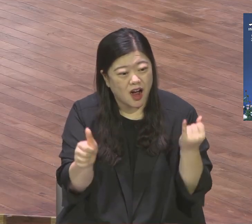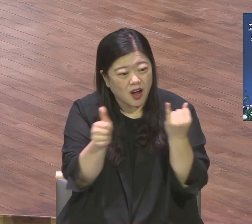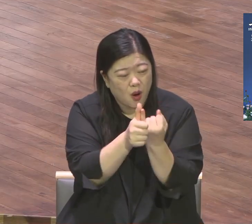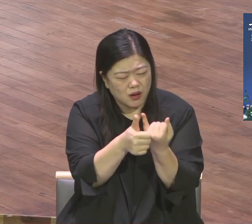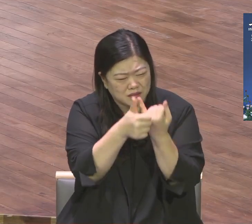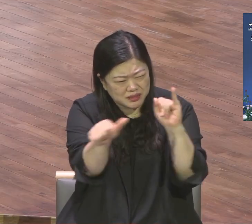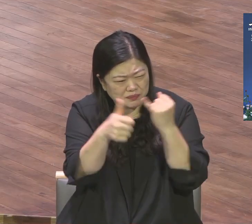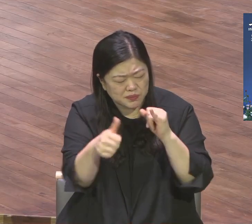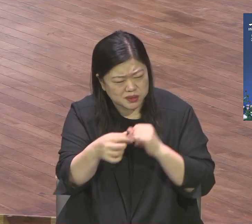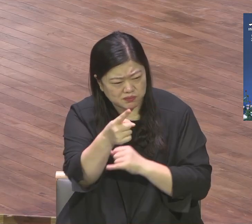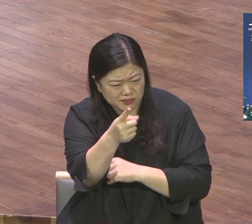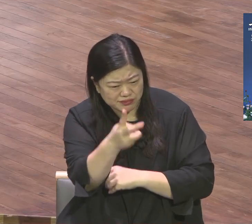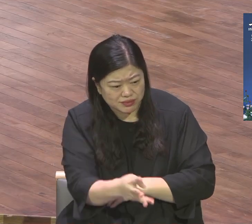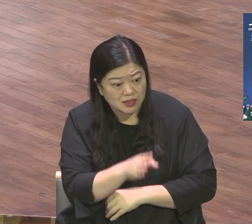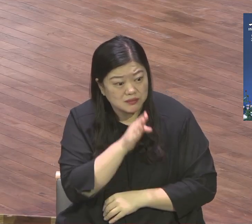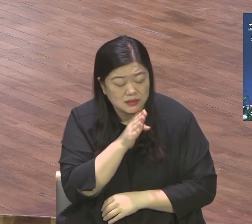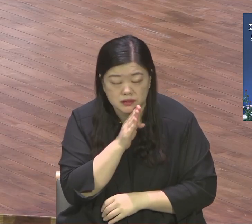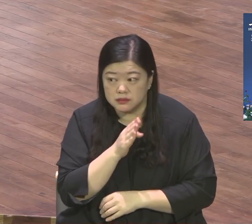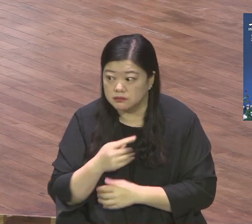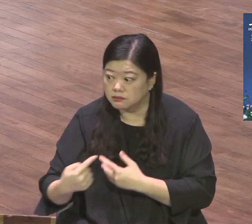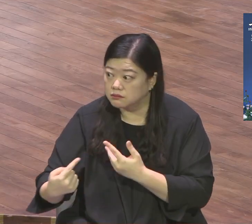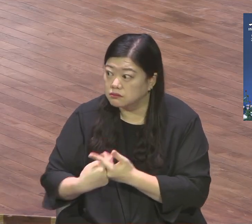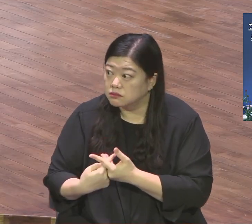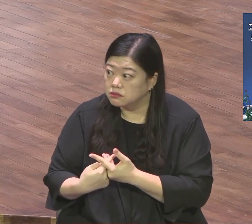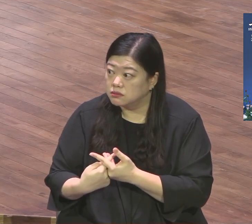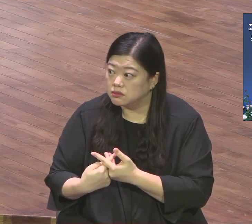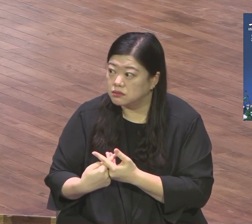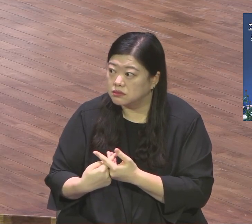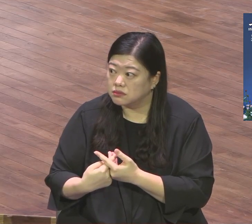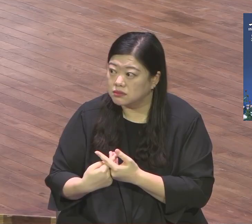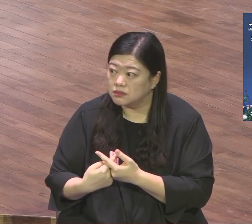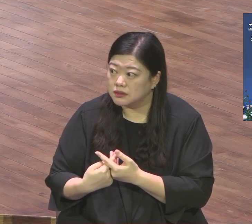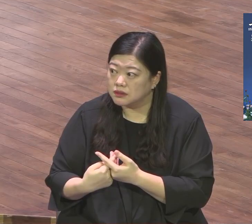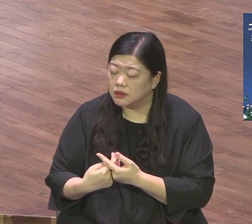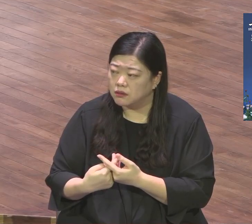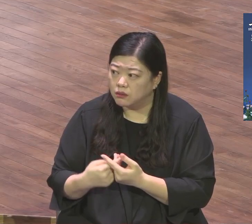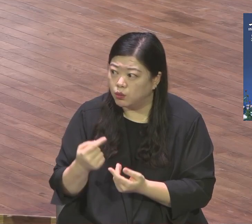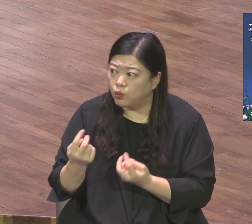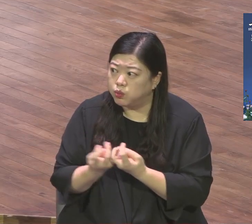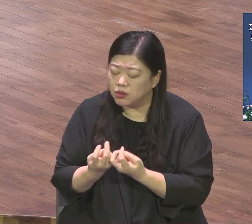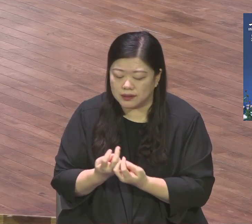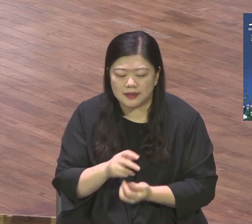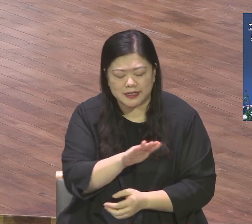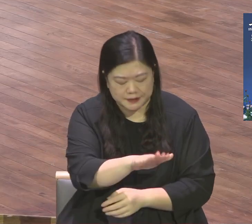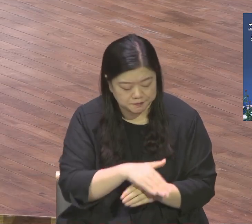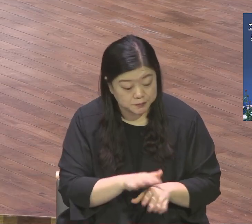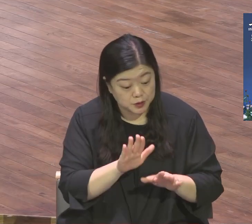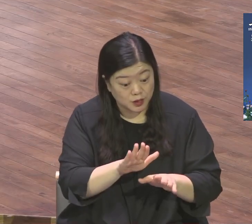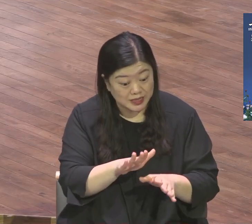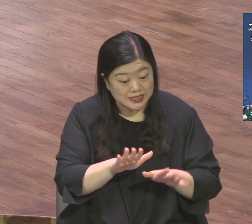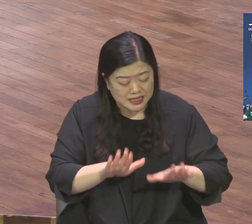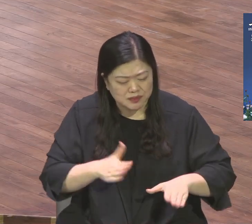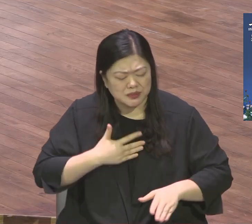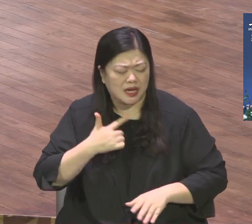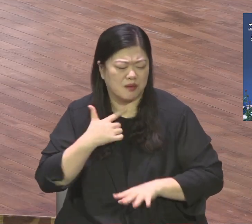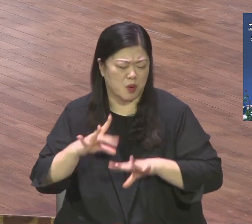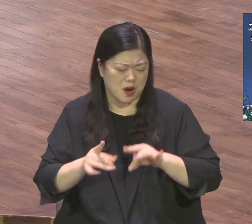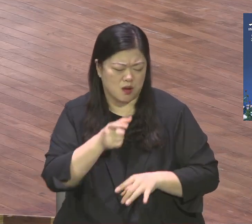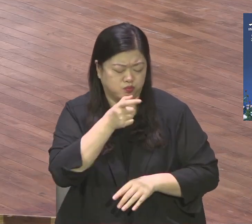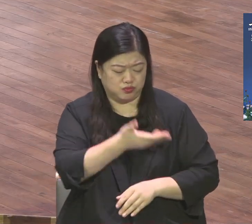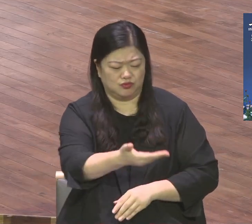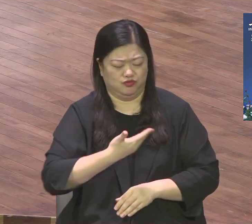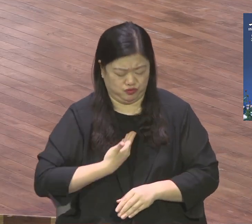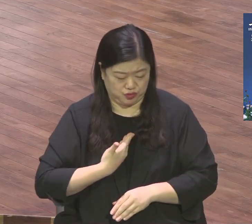영원히 목마르지 않으리라. 이 예수님을 만나고 나서부터 그냥 물동이를 버려두고 뛰어가 동. 내가 메시아